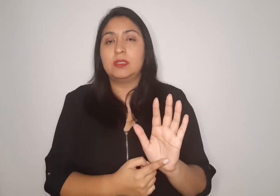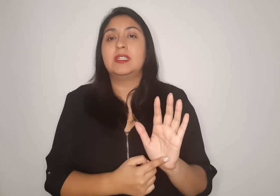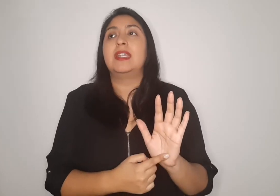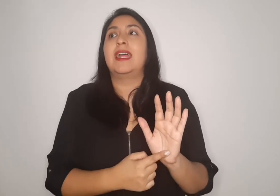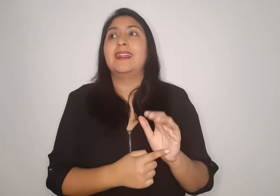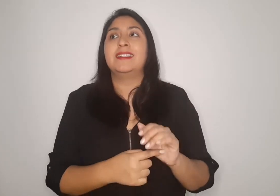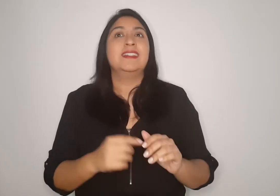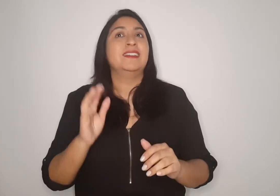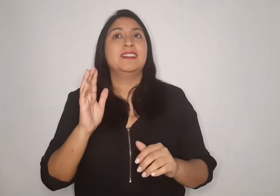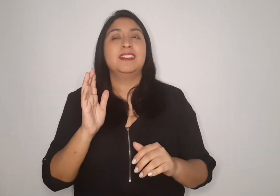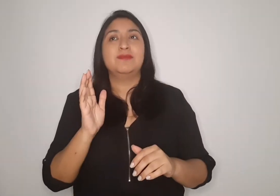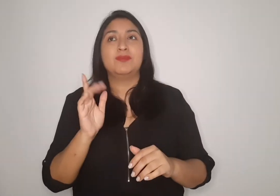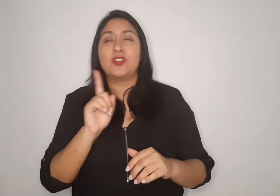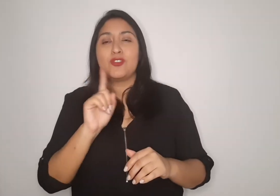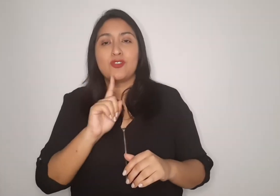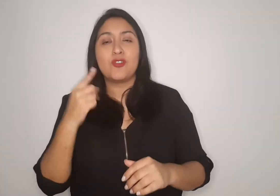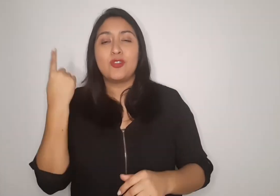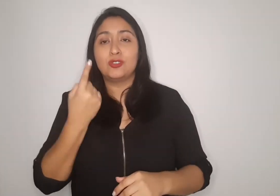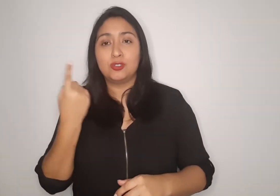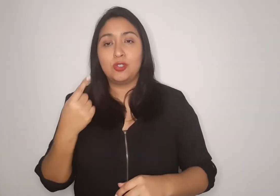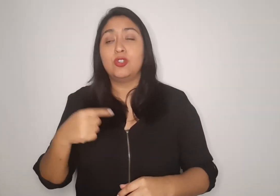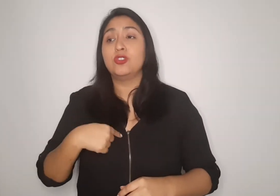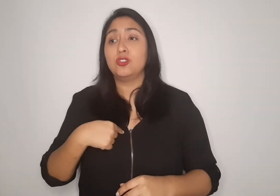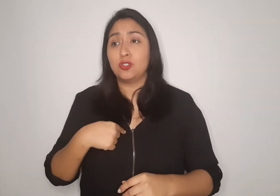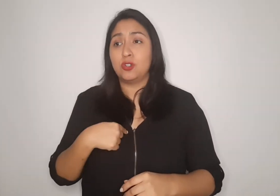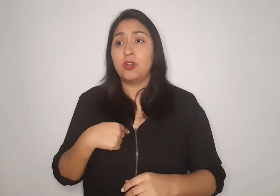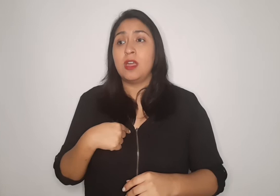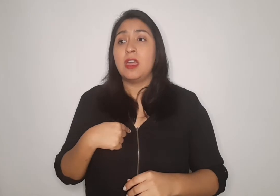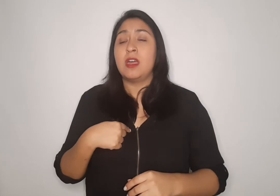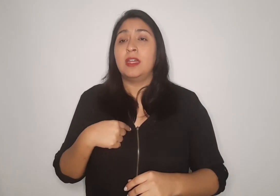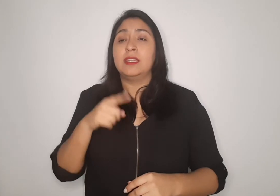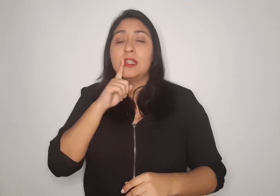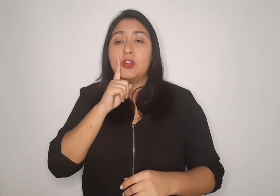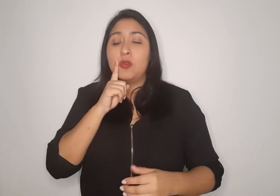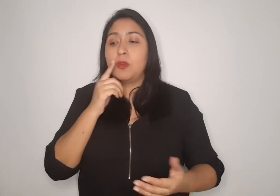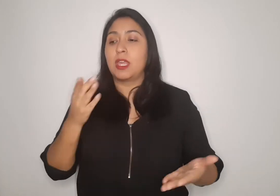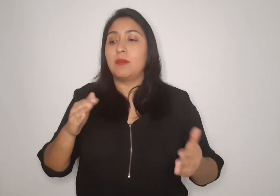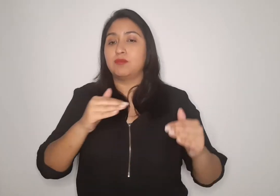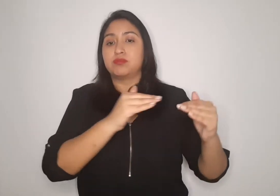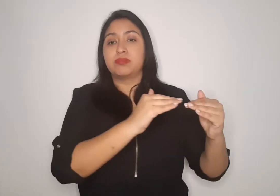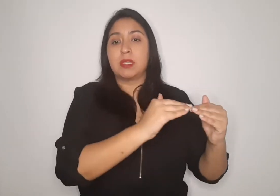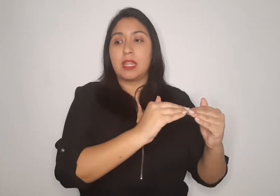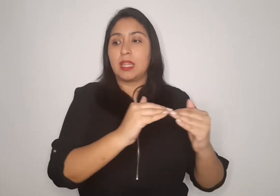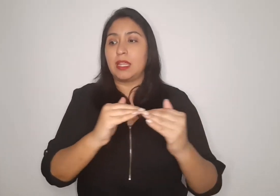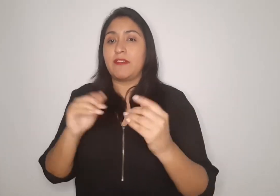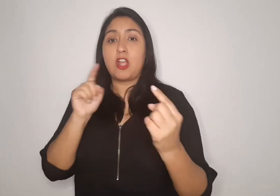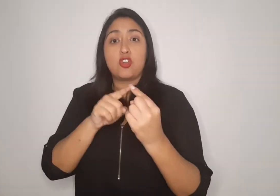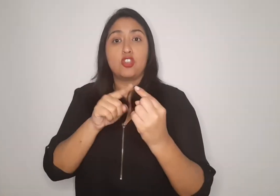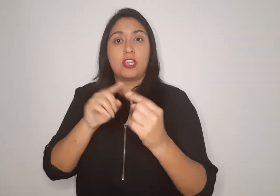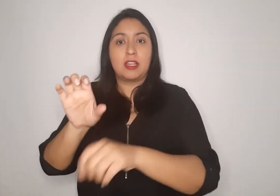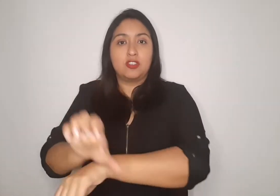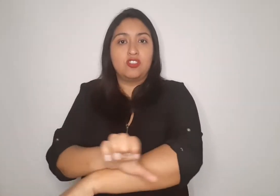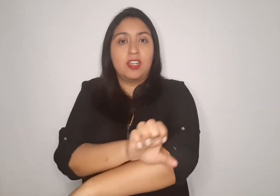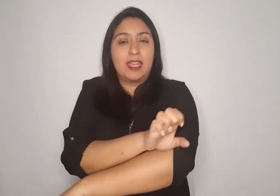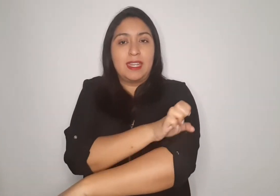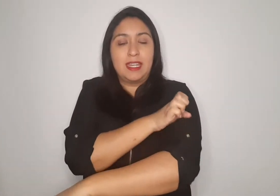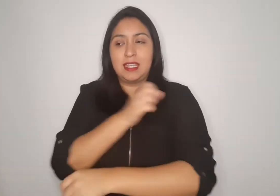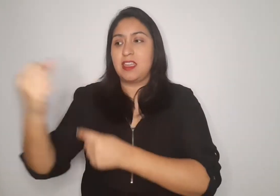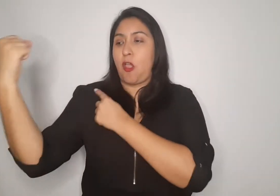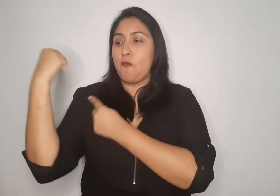ahí solos. Tengo que yo hacer el equilibrio, el contacto energético de las fuerzas mapuches, en